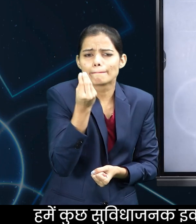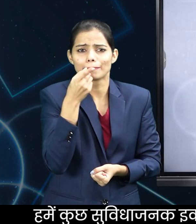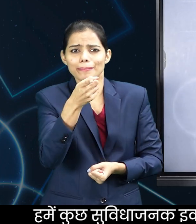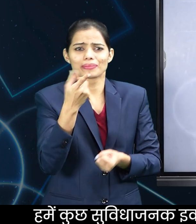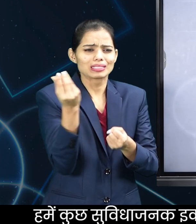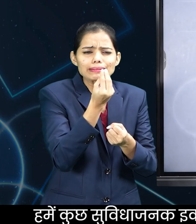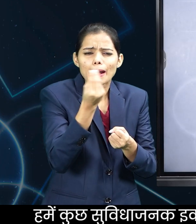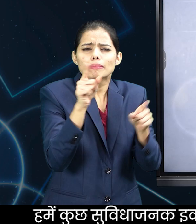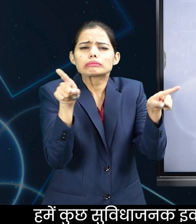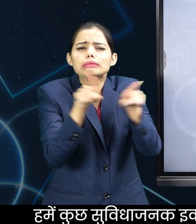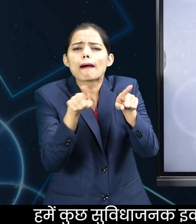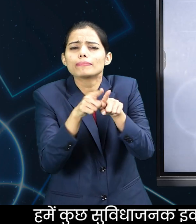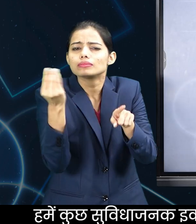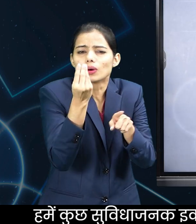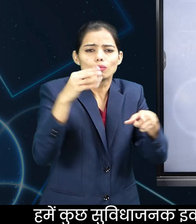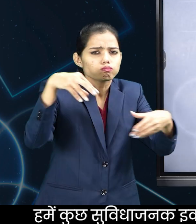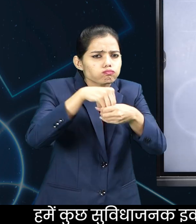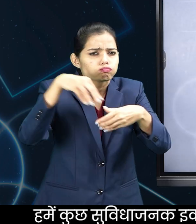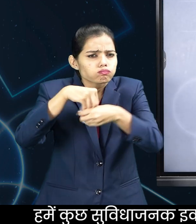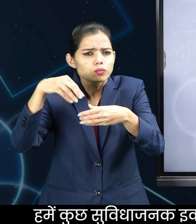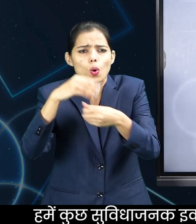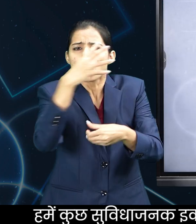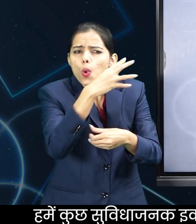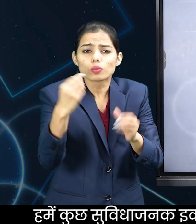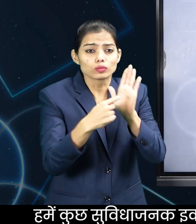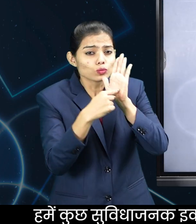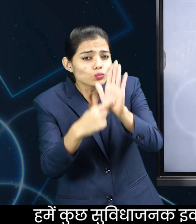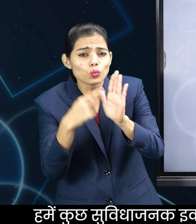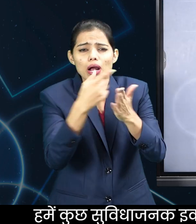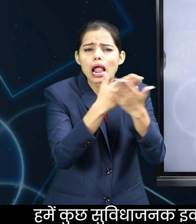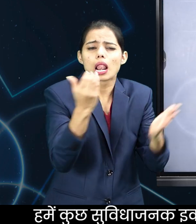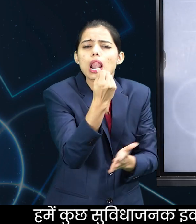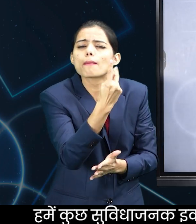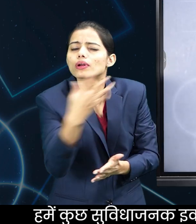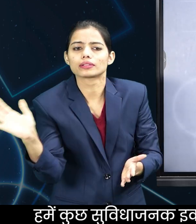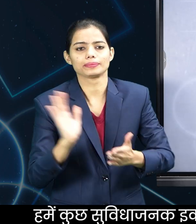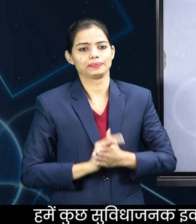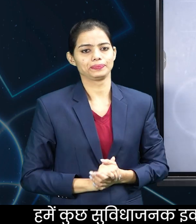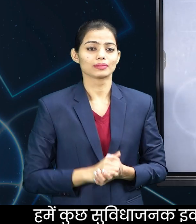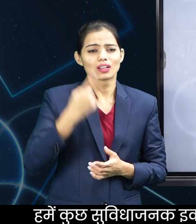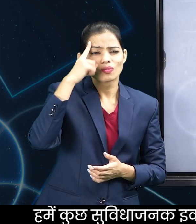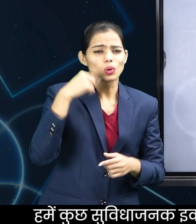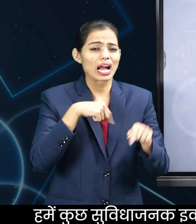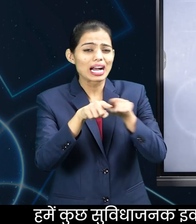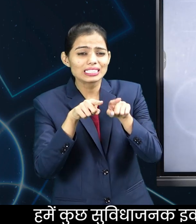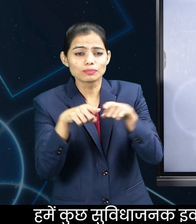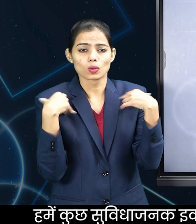हमें कुछ सुविधाजनक इकाइयाँ चुनने और इन संख्याओं को दर्शाने की ज़रूरत